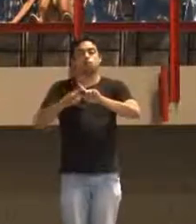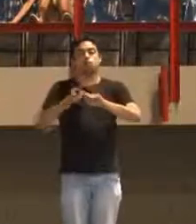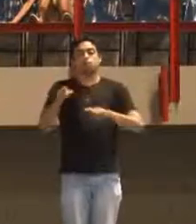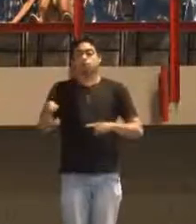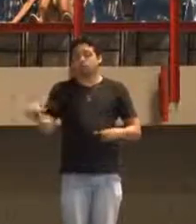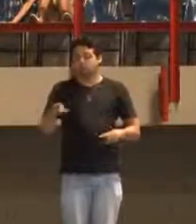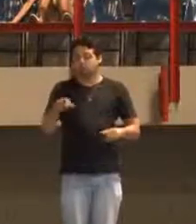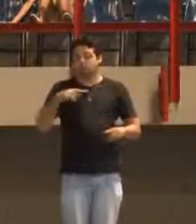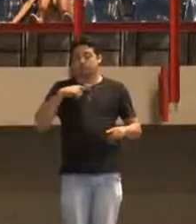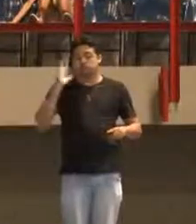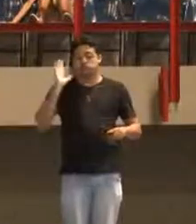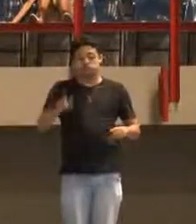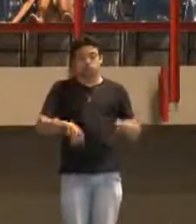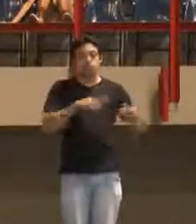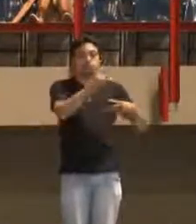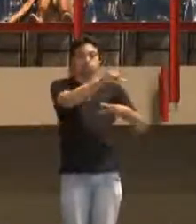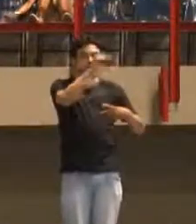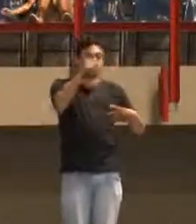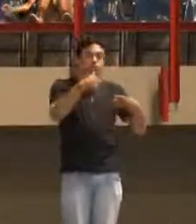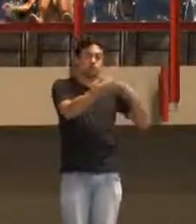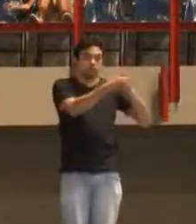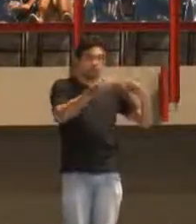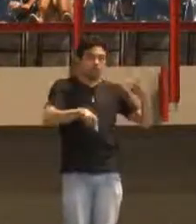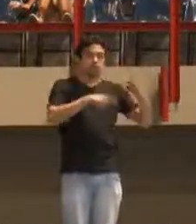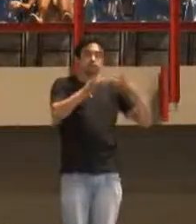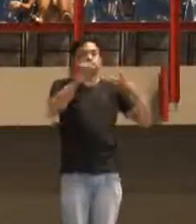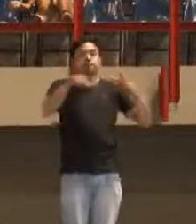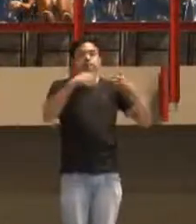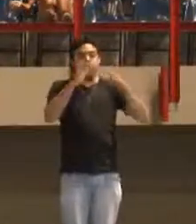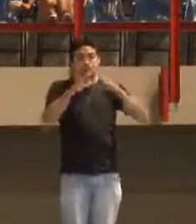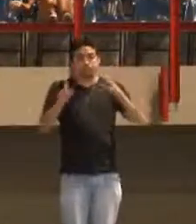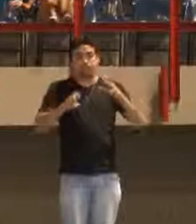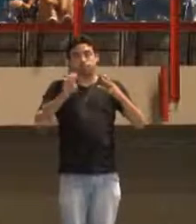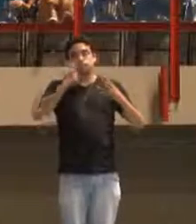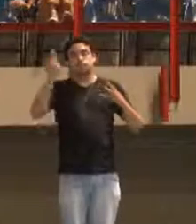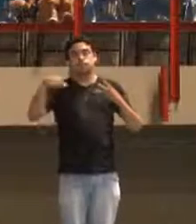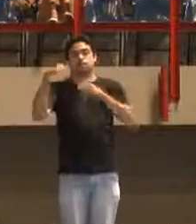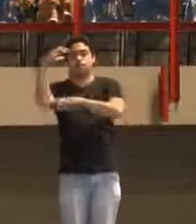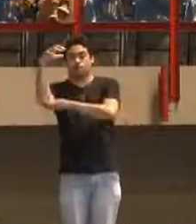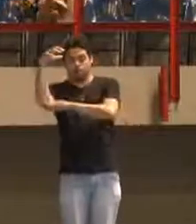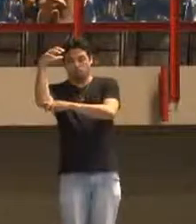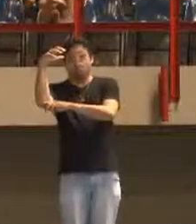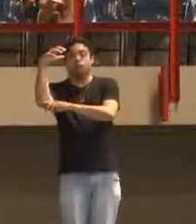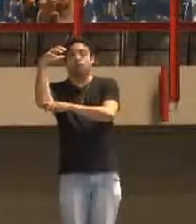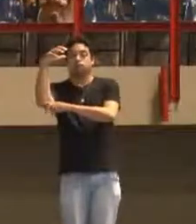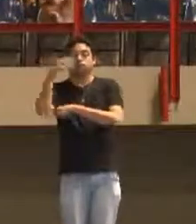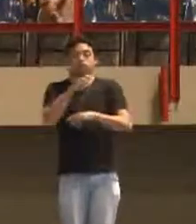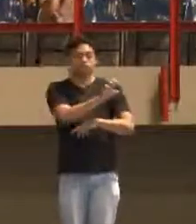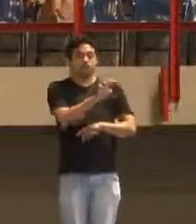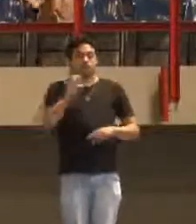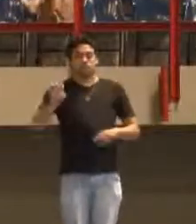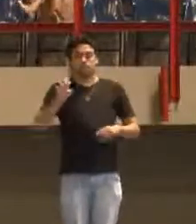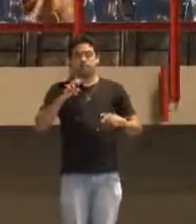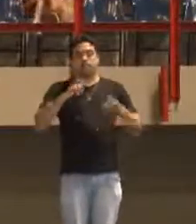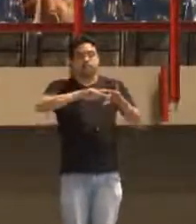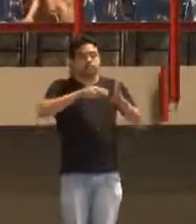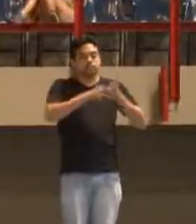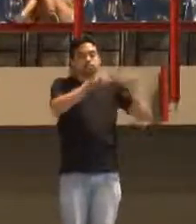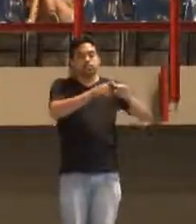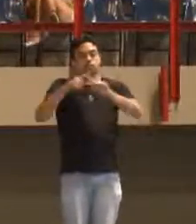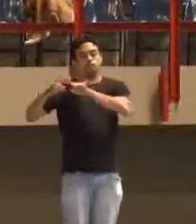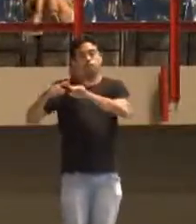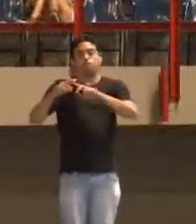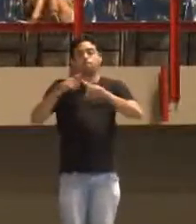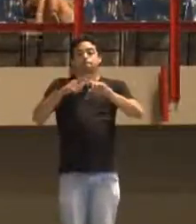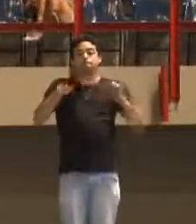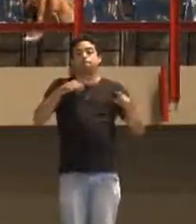Porque você tem que escolher o fundo e a casa e a palmeira. Como eu estou usando o conectivo, eu vou multiplicar. Agora,